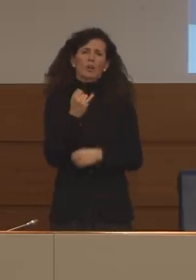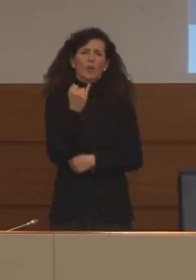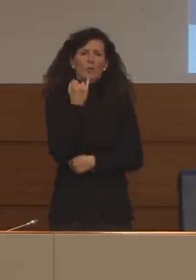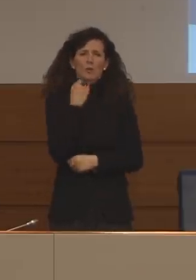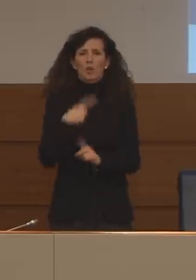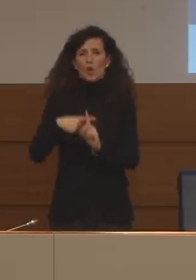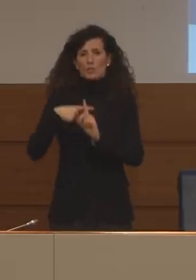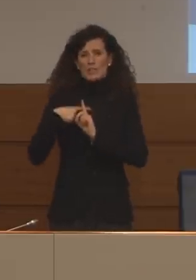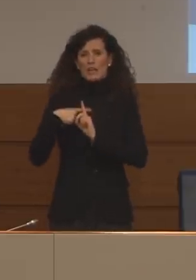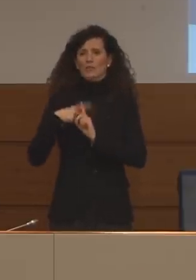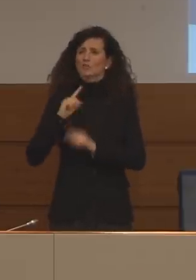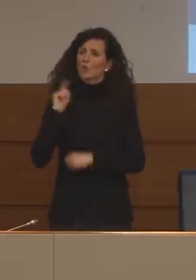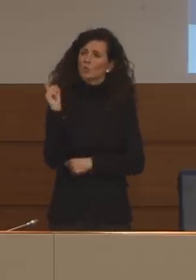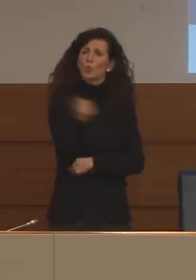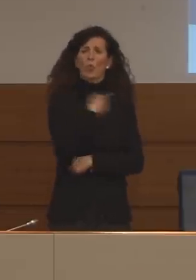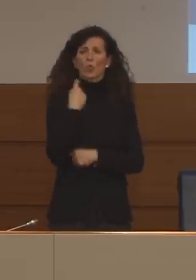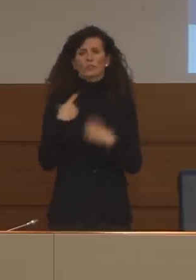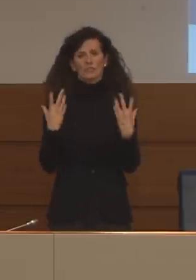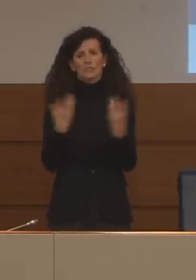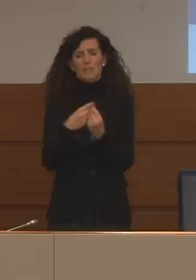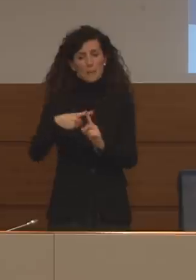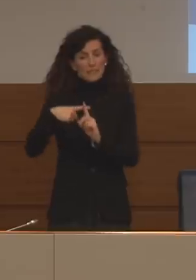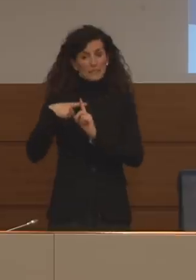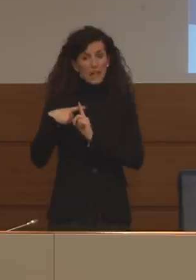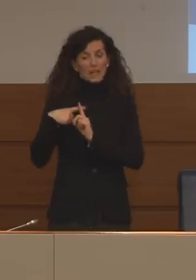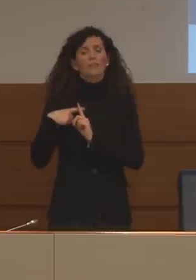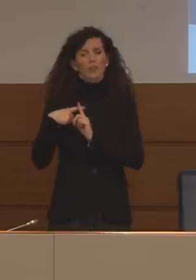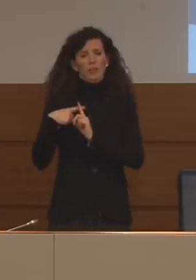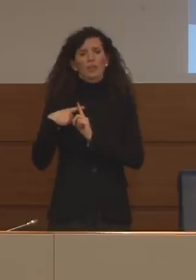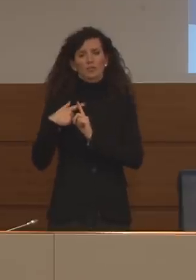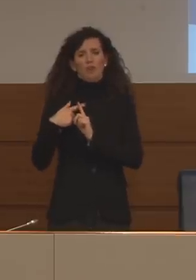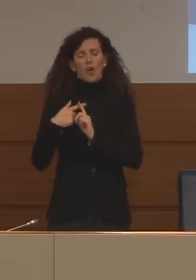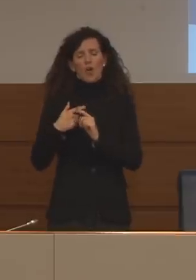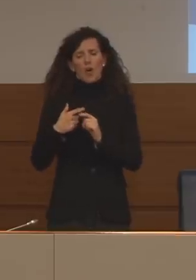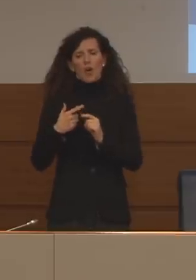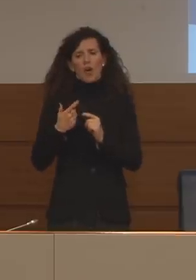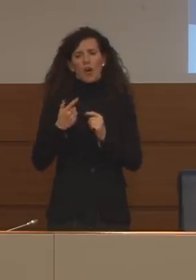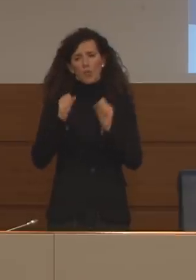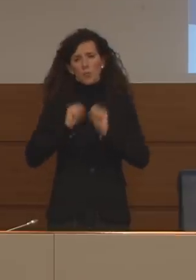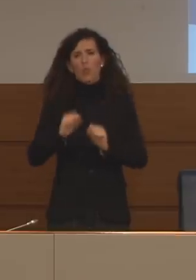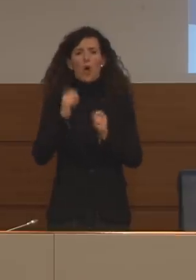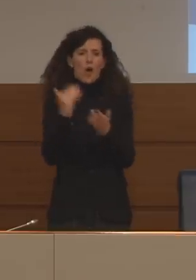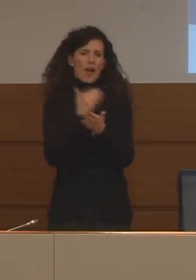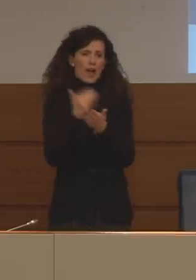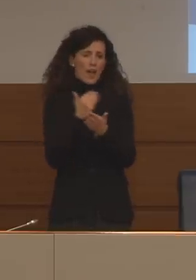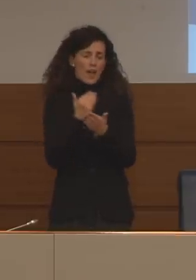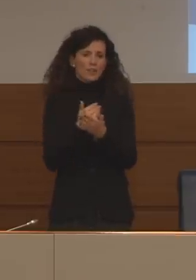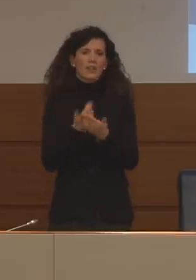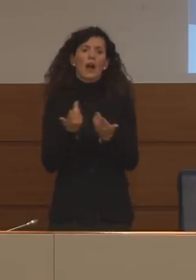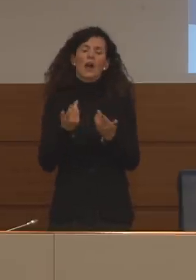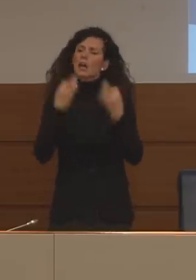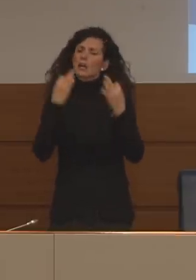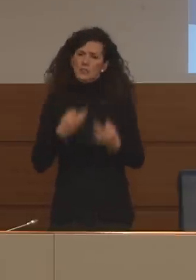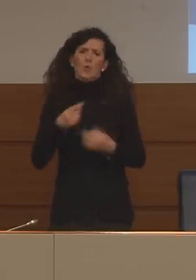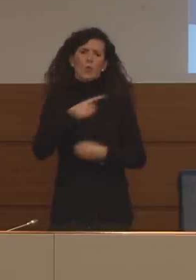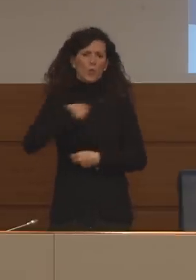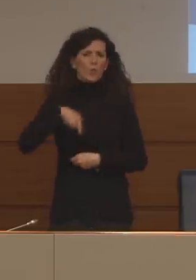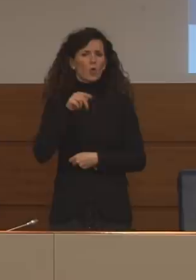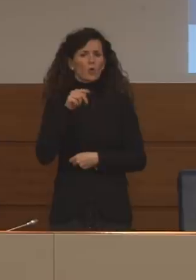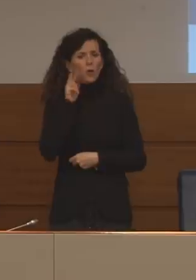se lo facciamo tutti tutti assieme ci consente di evitare queste cose quindi vedremo le curve è